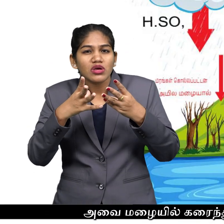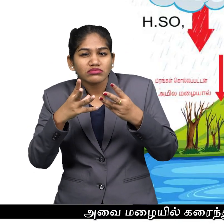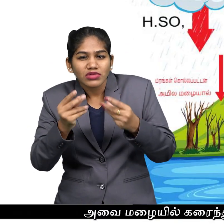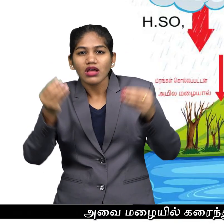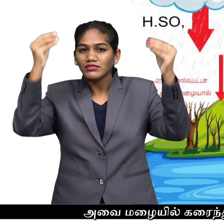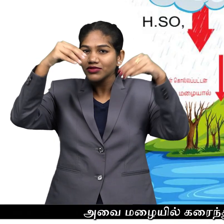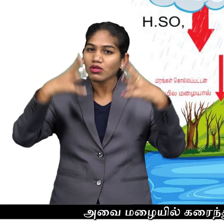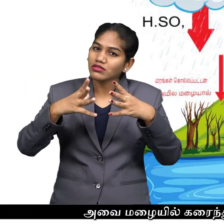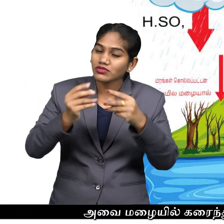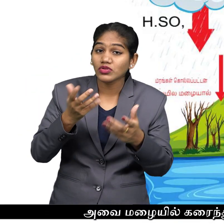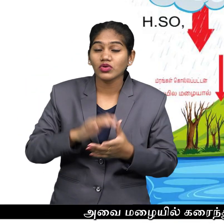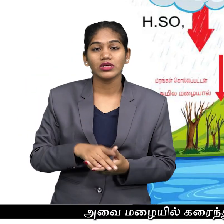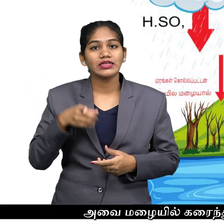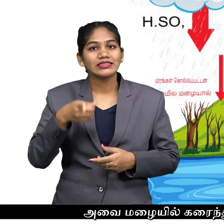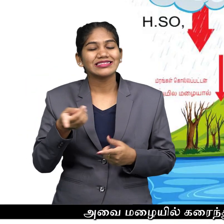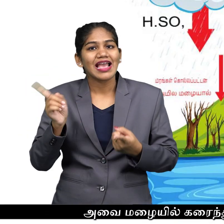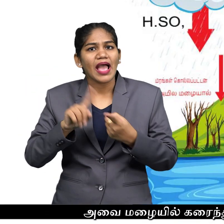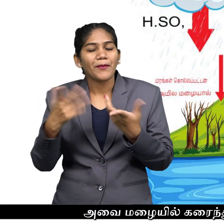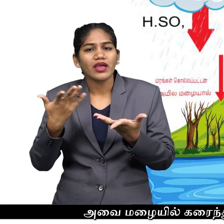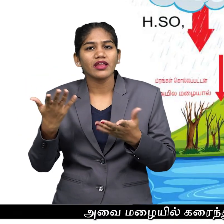கரைந்து அமில மழையை உண்டாக்குகின்றன.